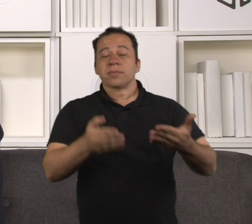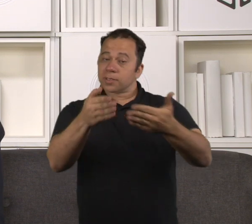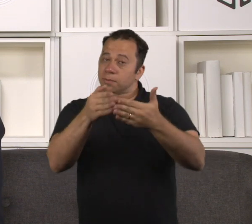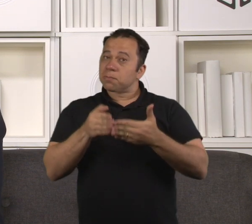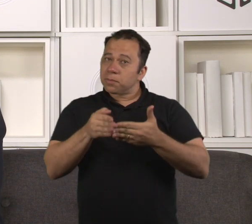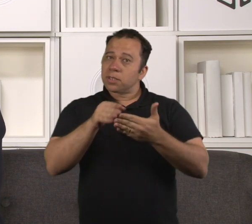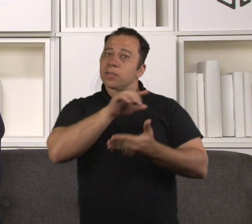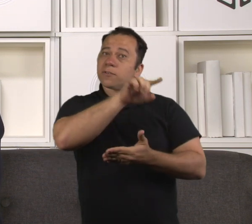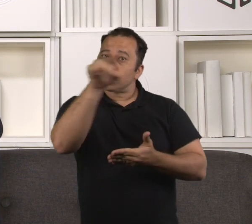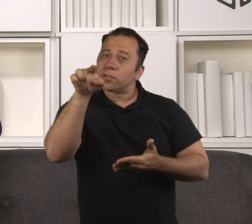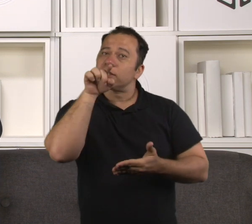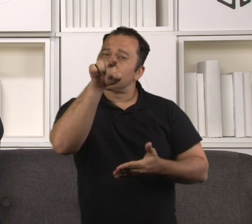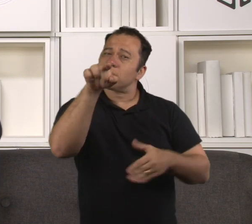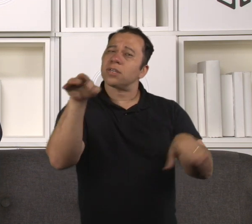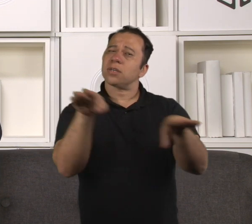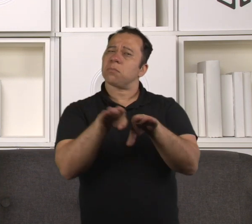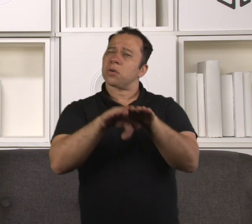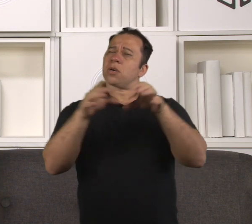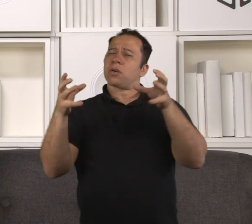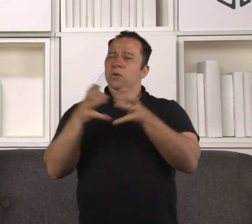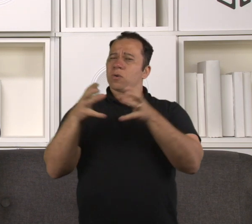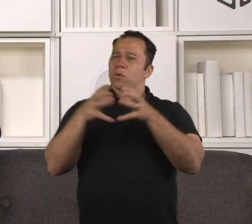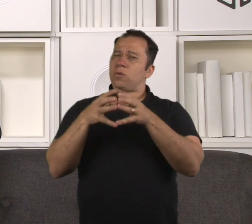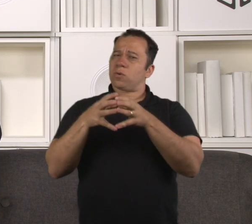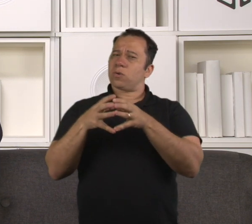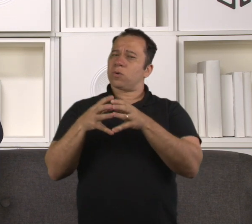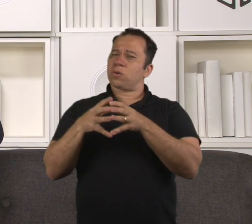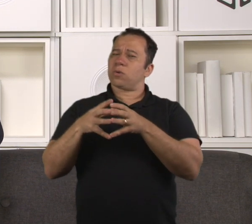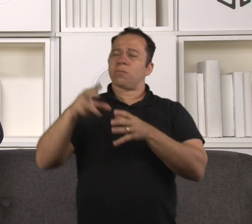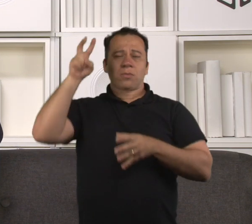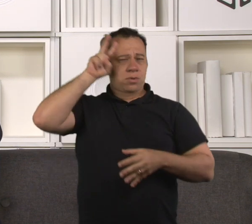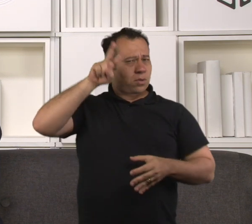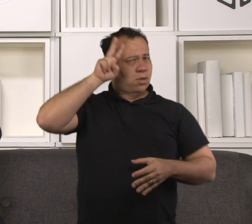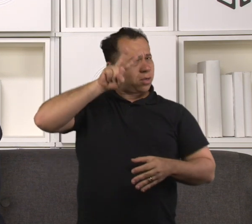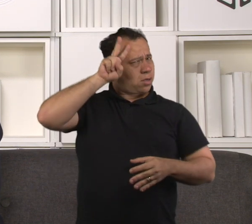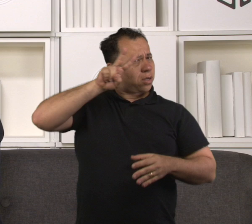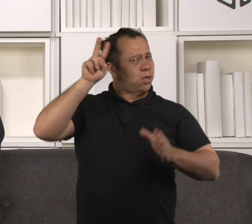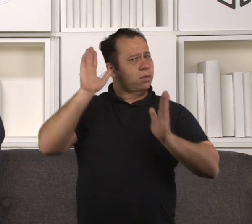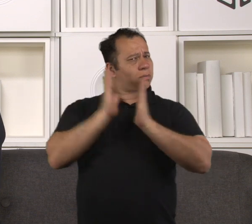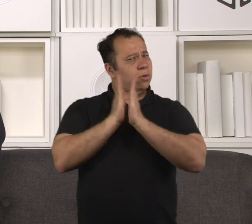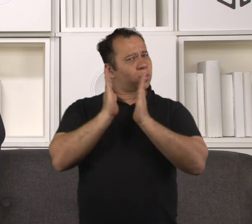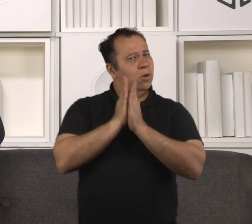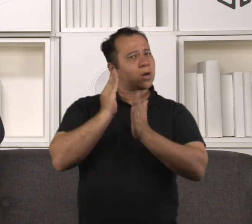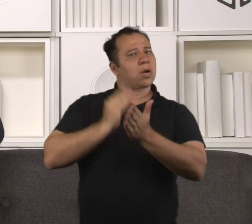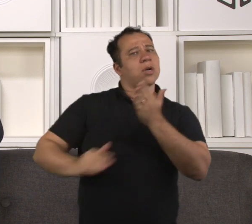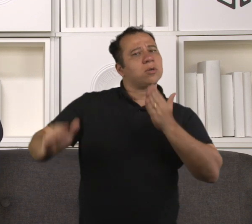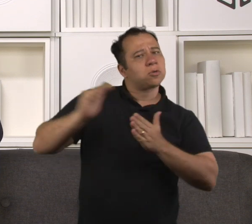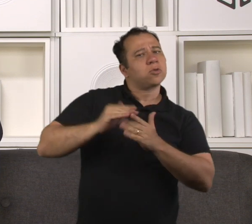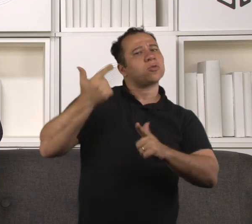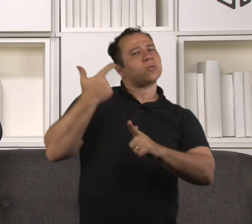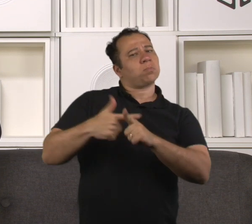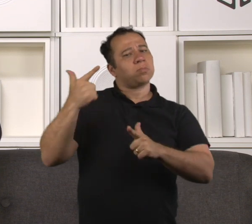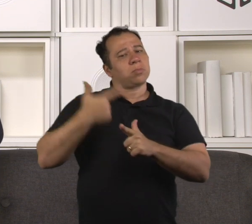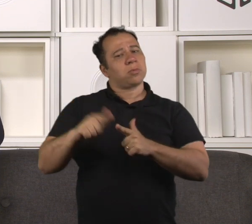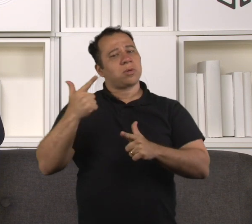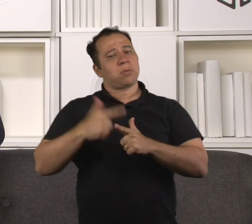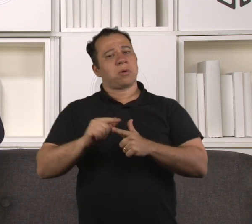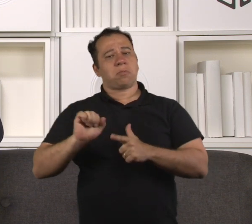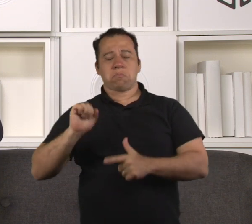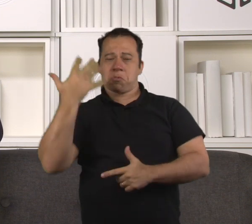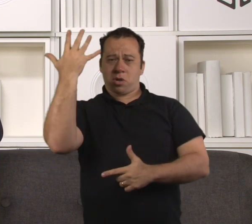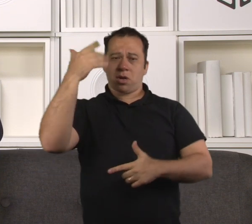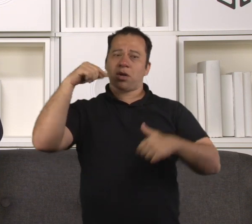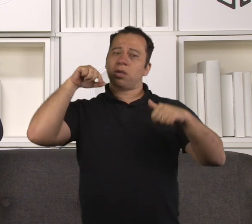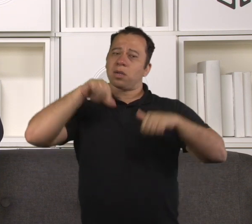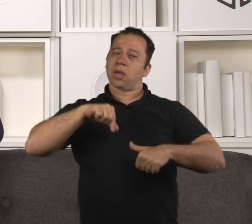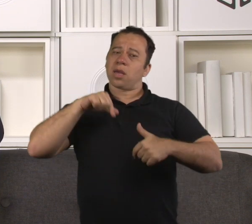que você, no seu grupo, na sua casa, na sua roda de conversa, interceda por todos esses conflitos, especialmente os últimos conflitos